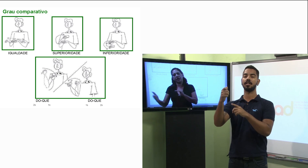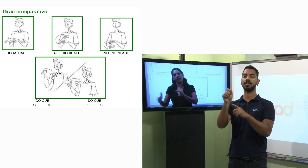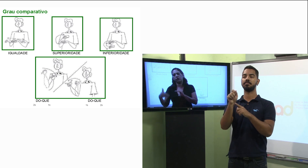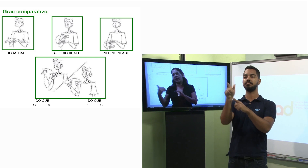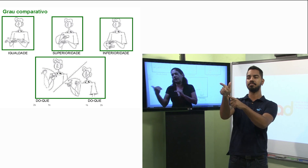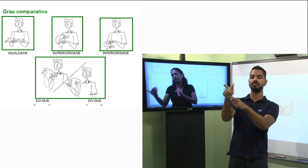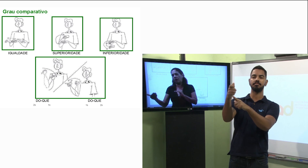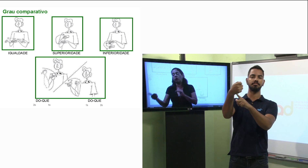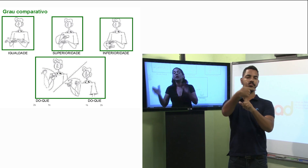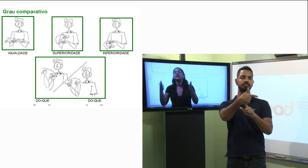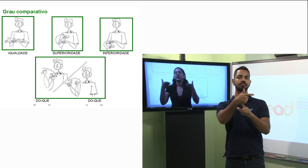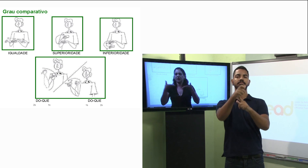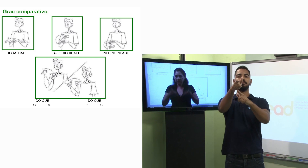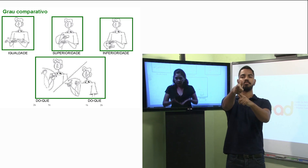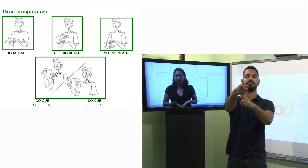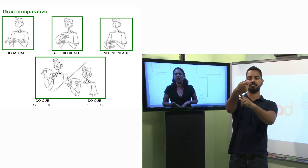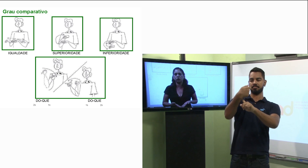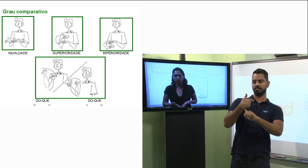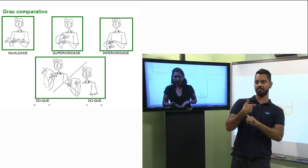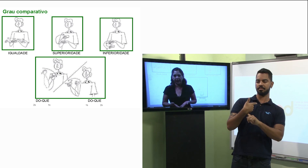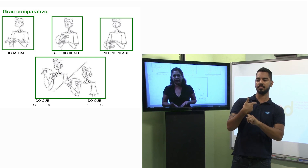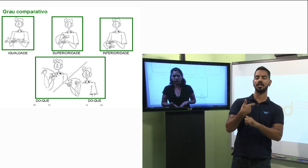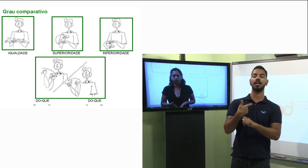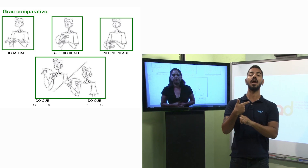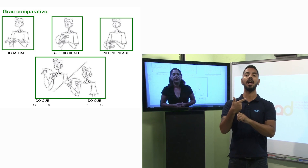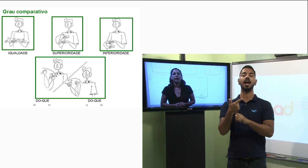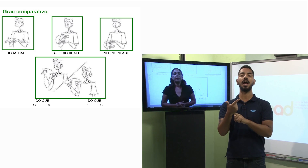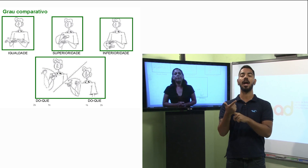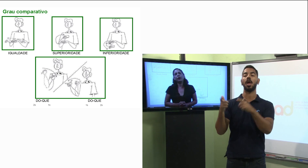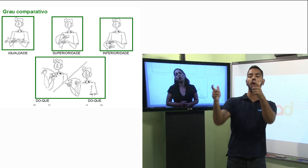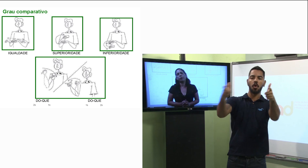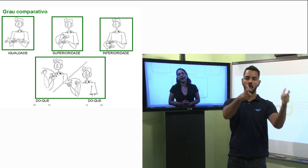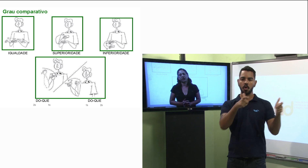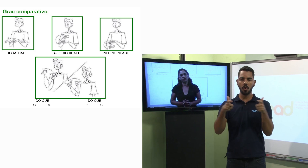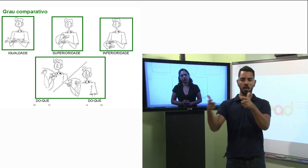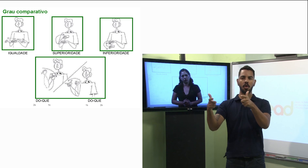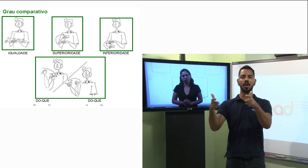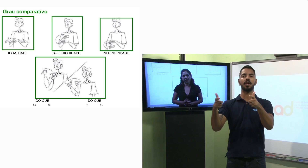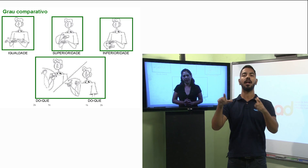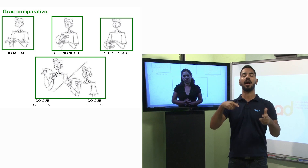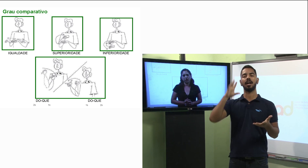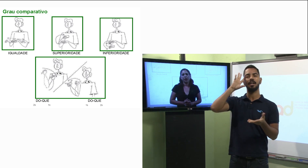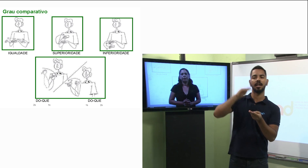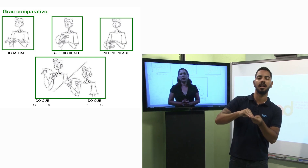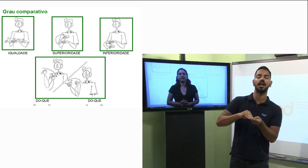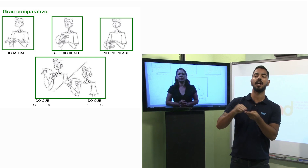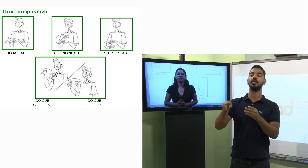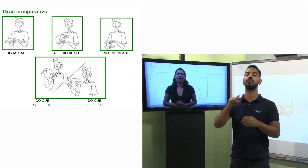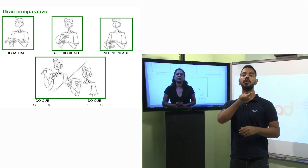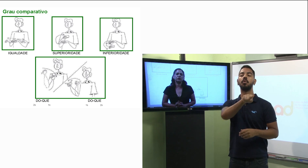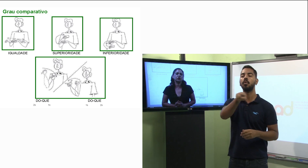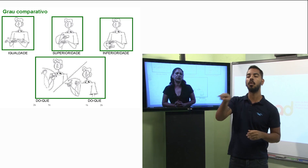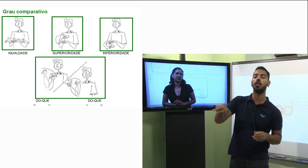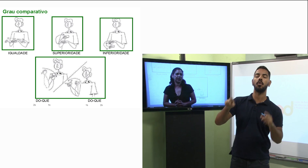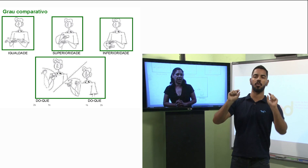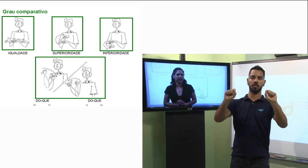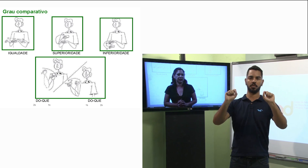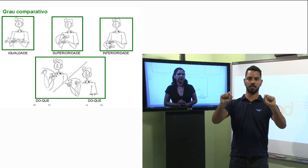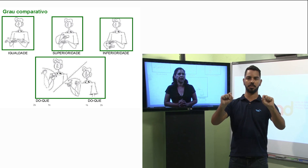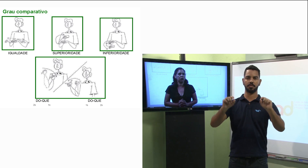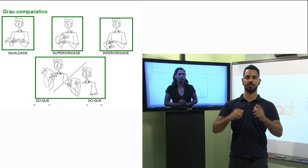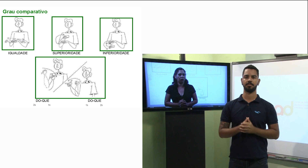pessoa, objeto, animal que estão sendo comparados. Para o comparativo de igualdade, podem ser usados